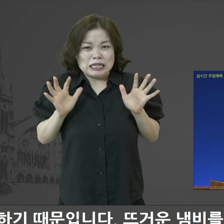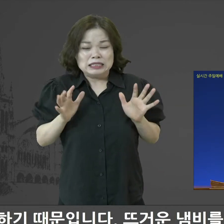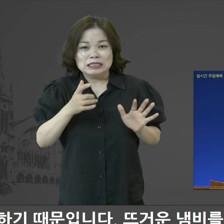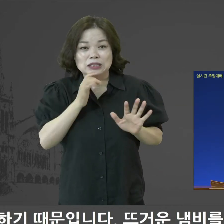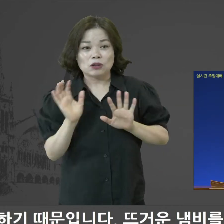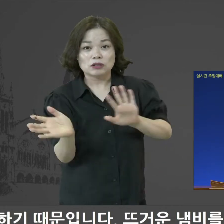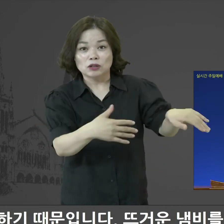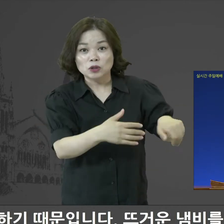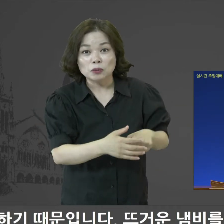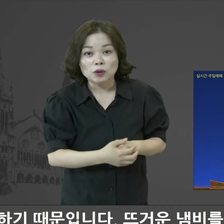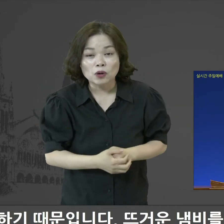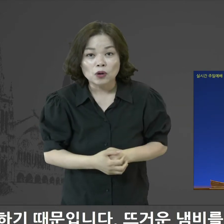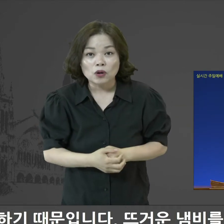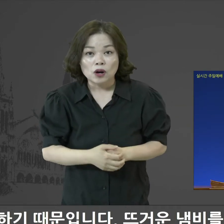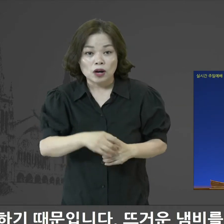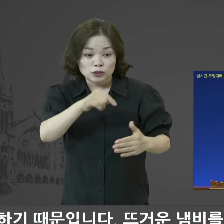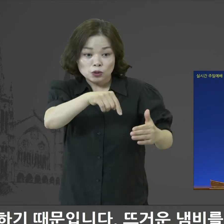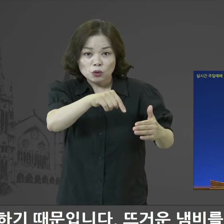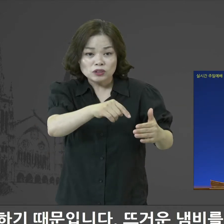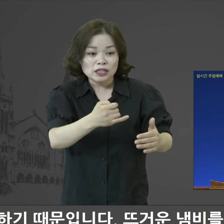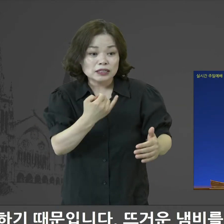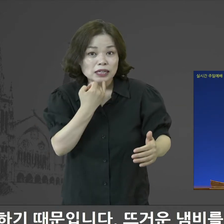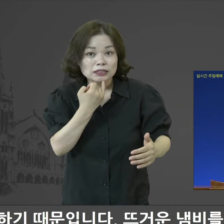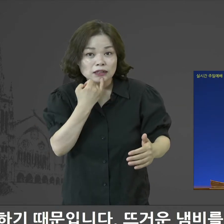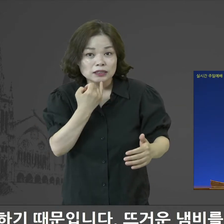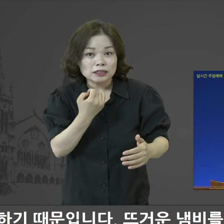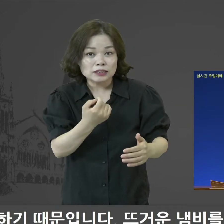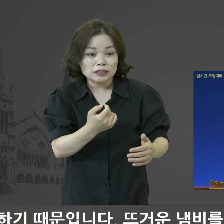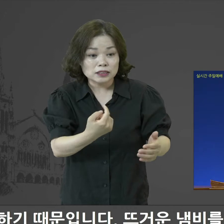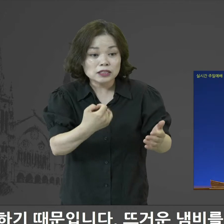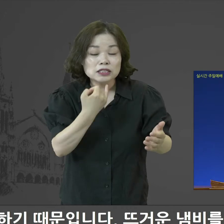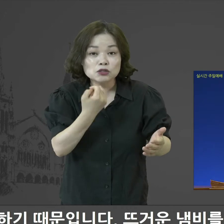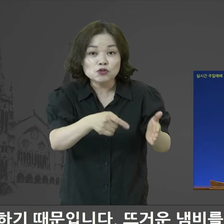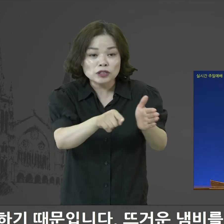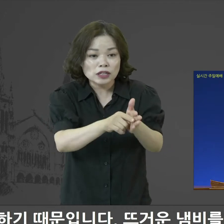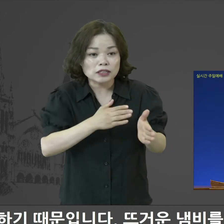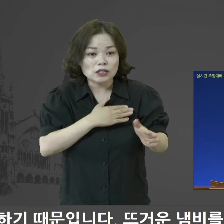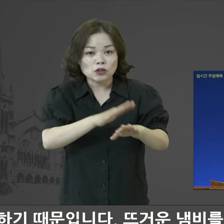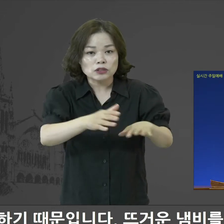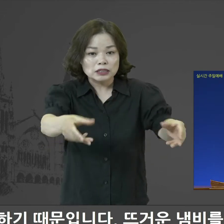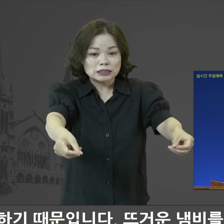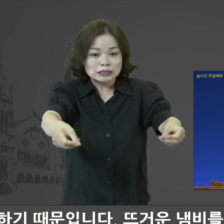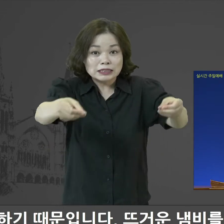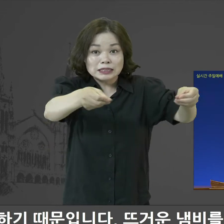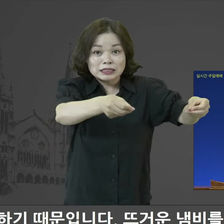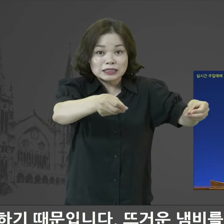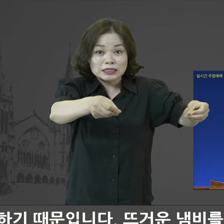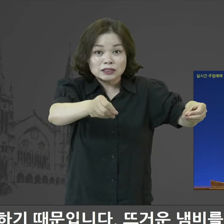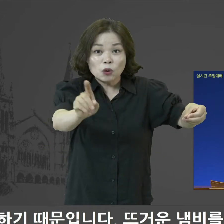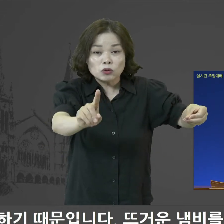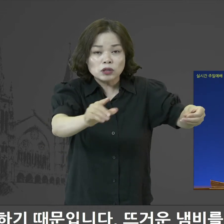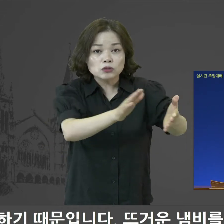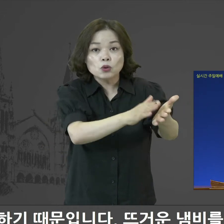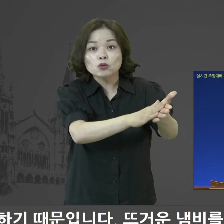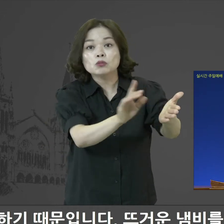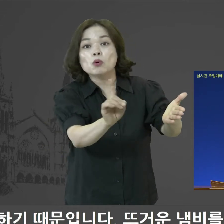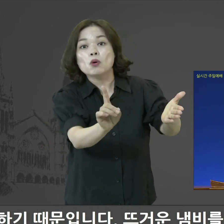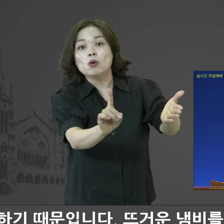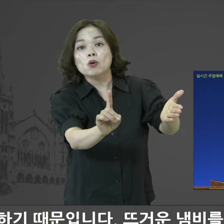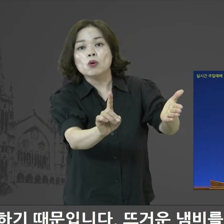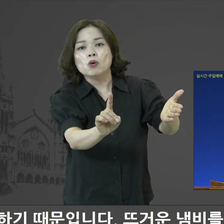그거를 속에 있는 거 괜찮게 한번 살려보려고 내 손을 그대로 들어서 옆에다 놨다간 어떻게 됩니까? 손이 다